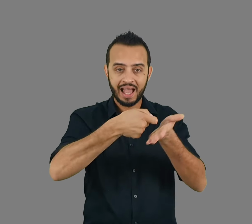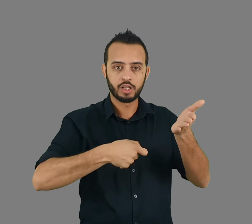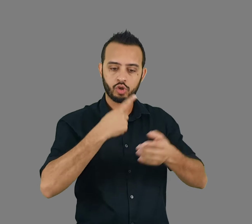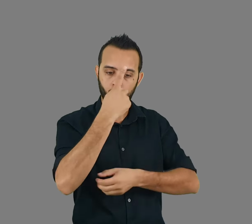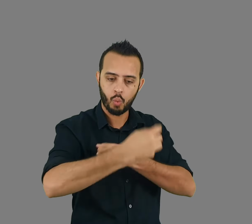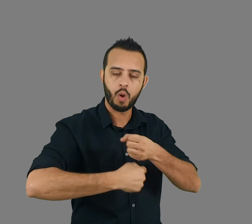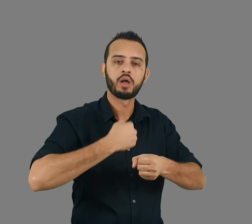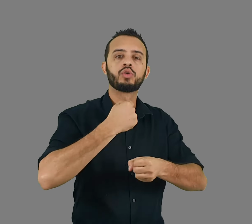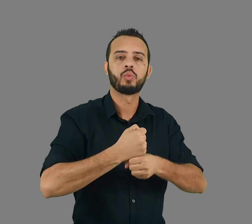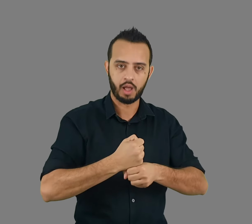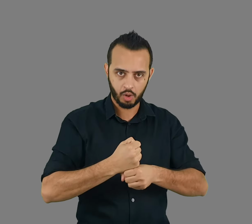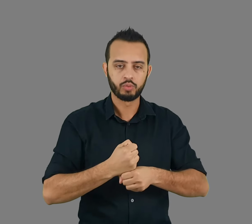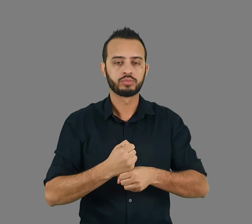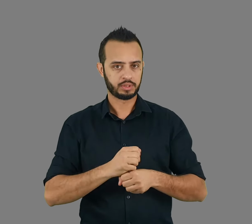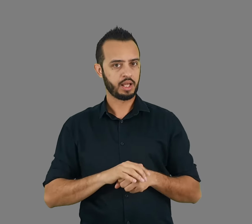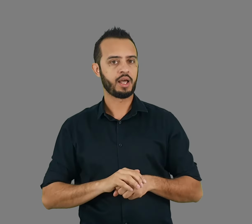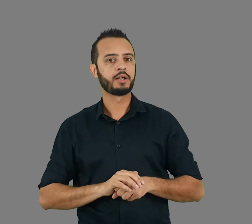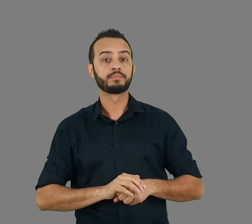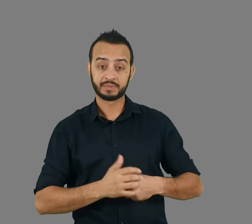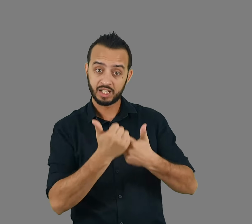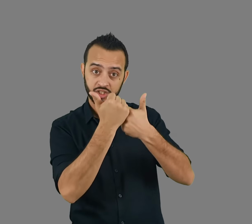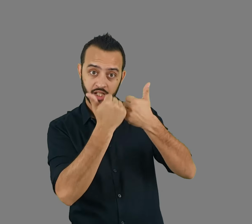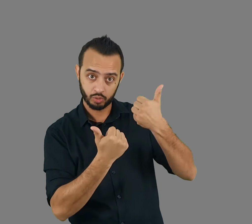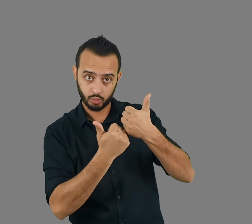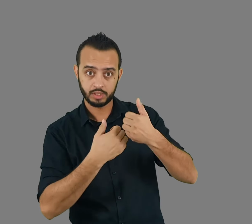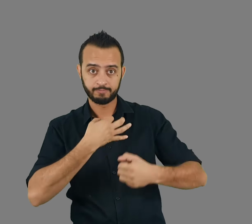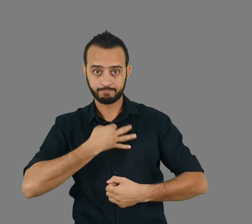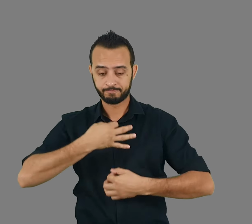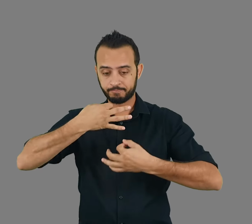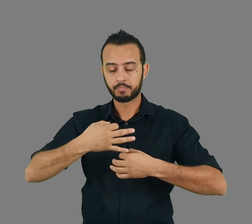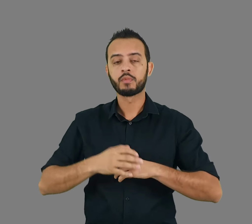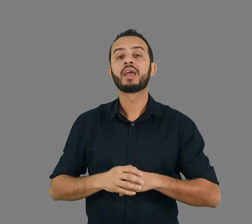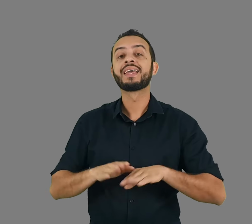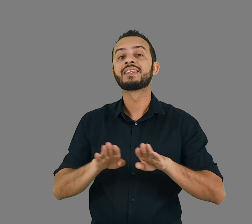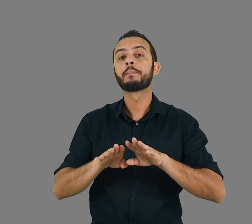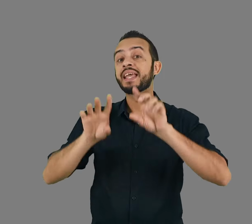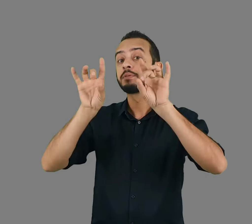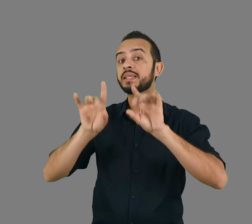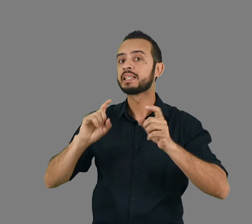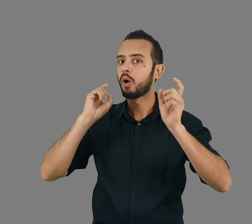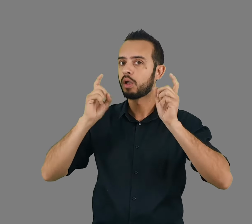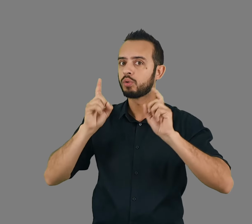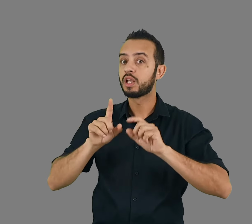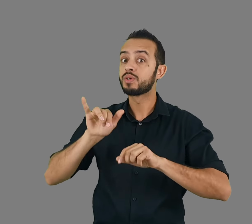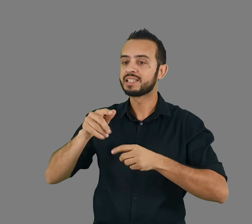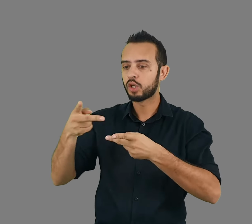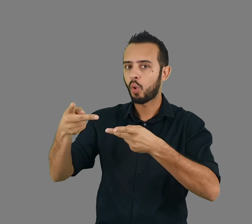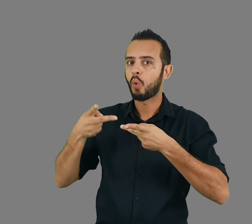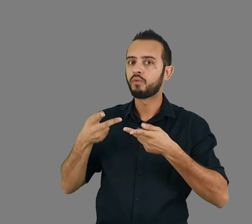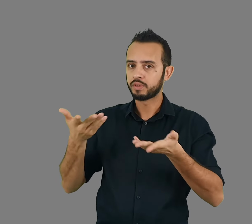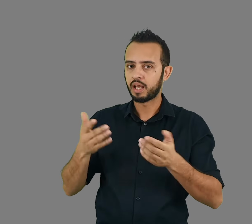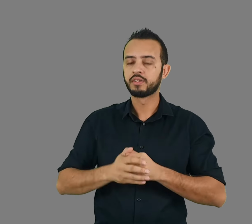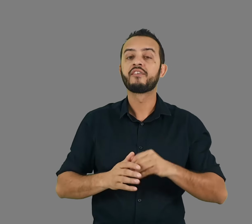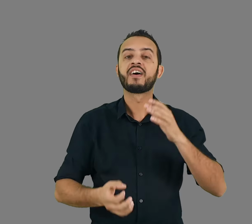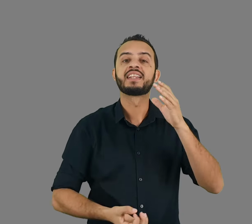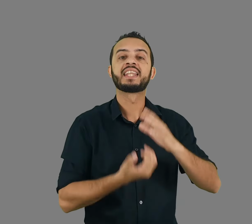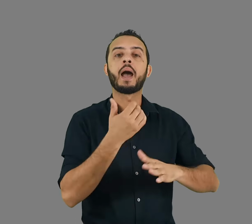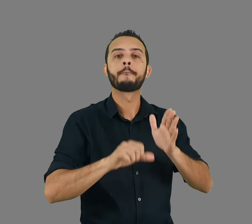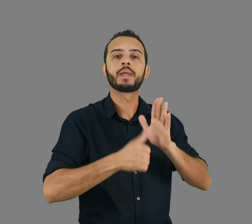diretoria executiva e extraordinariamente, quando devidamente convocada, constituirá em primeira convocação com